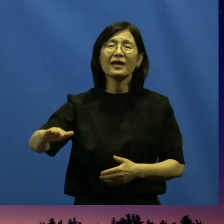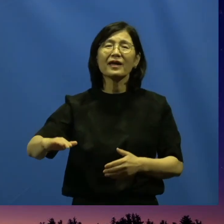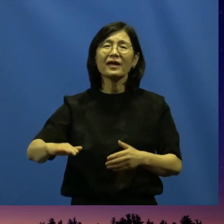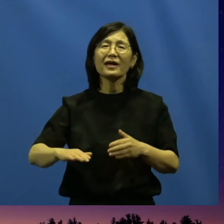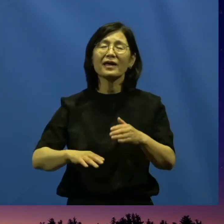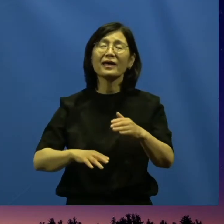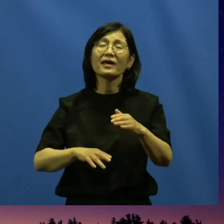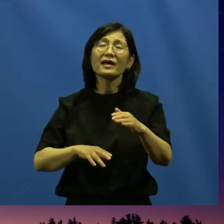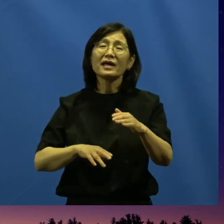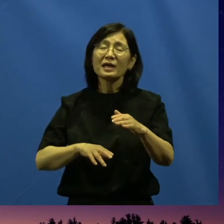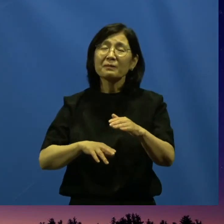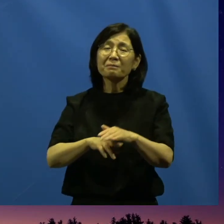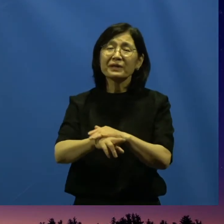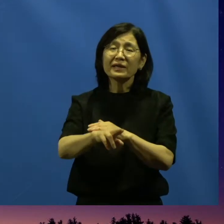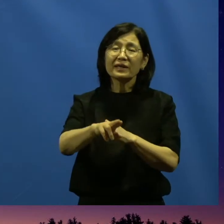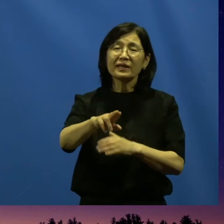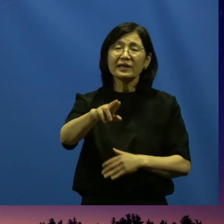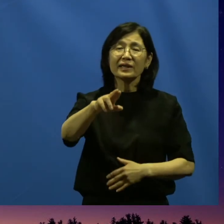피난처가 되십니다.